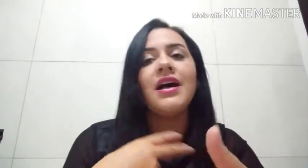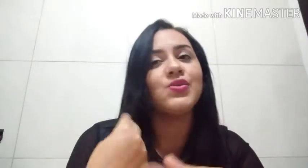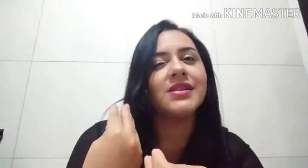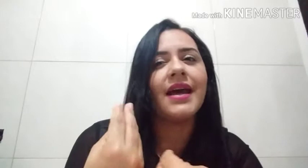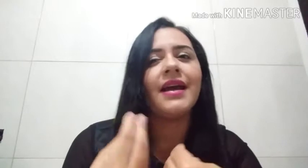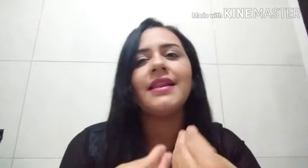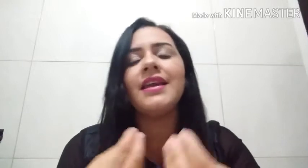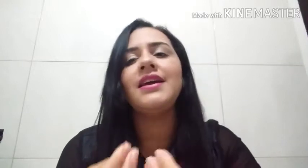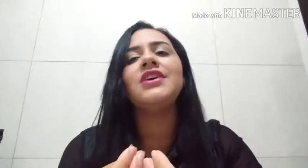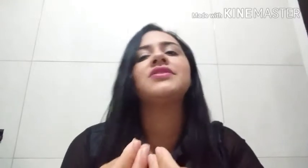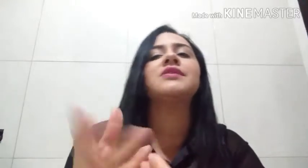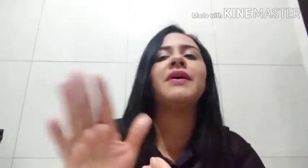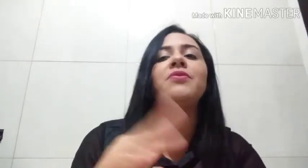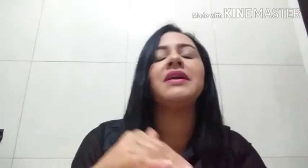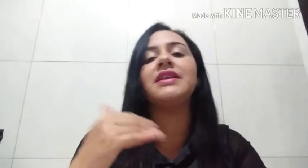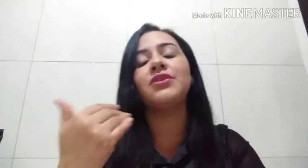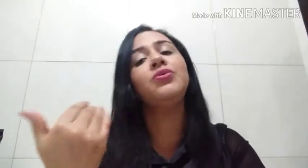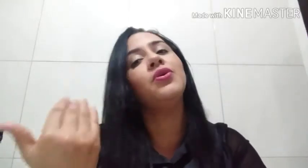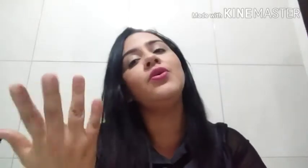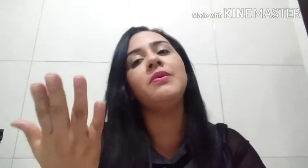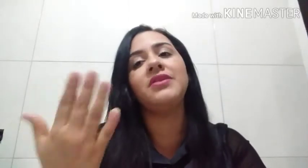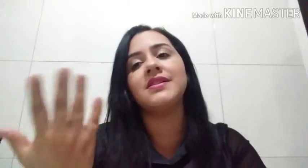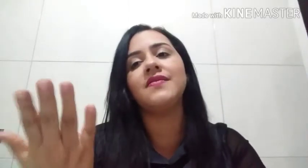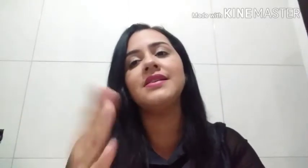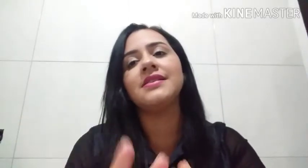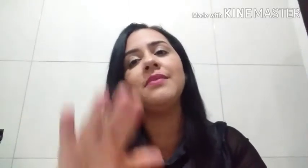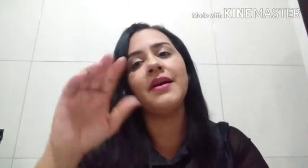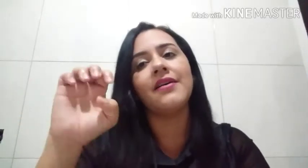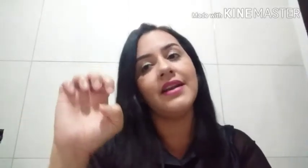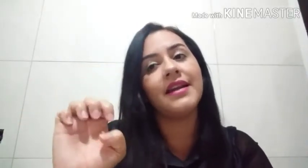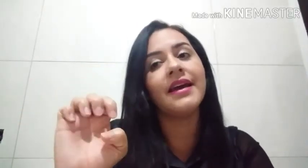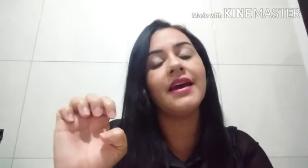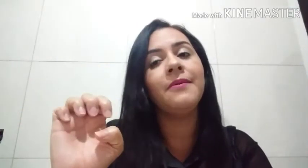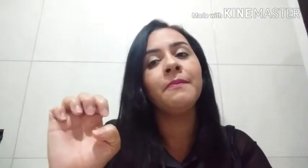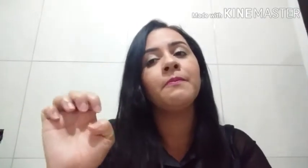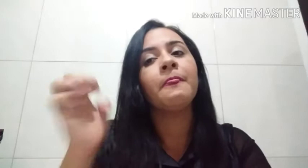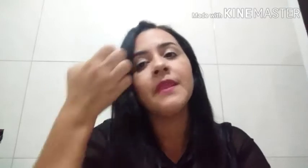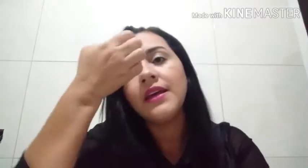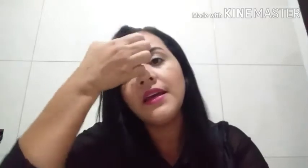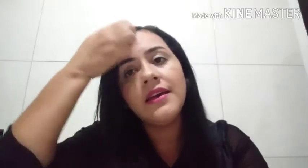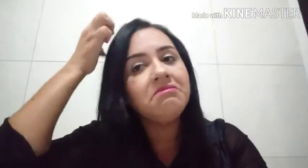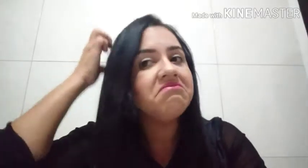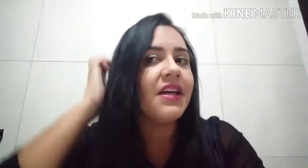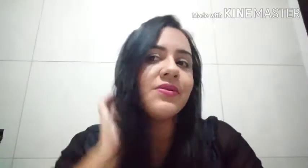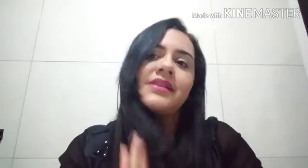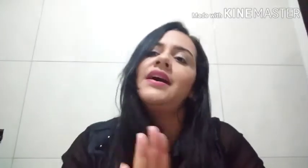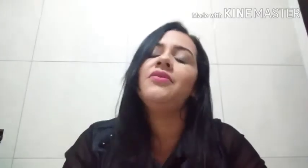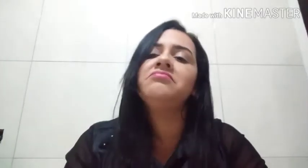suas características, pegam uma letra do nome, muitas vezes, né? Pegaram a letra e deram o sinal.